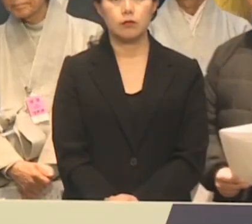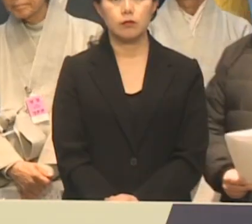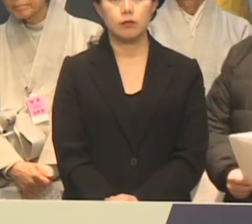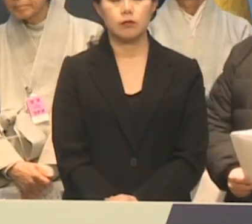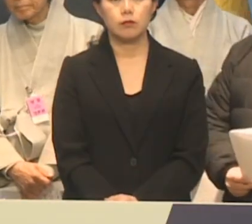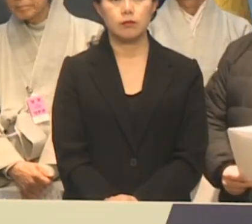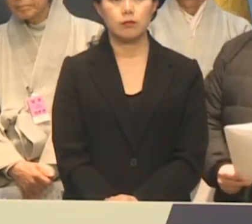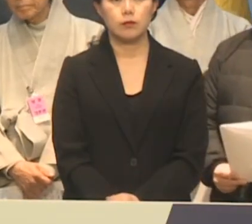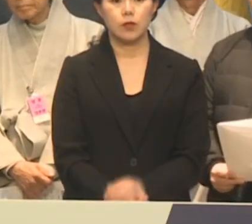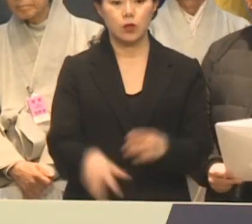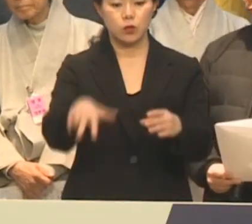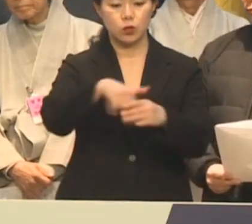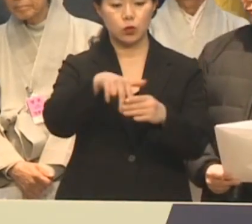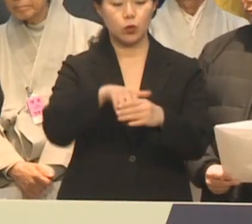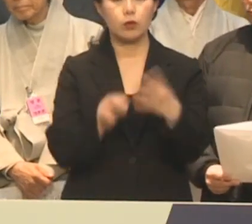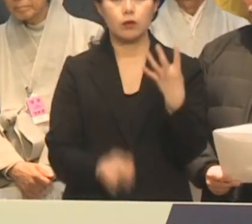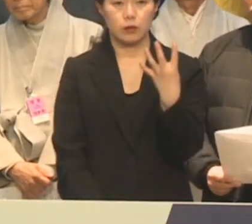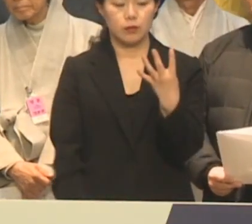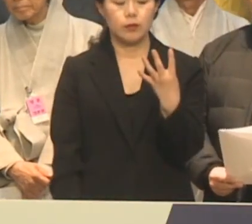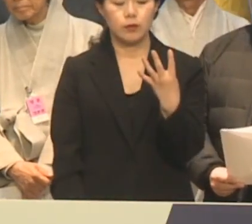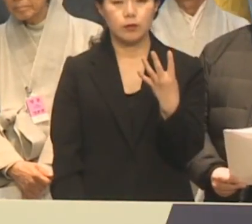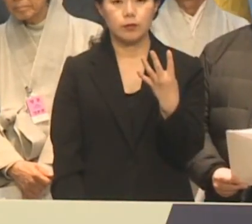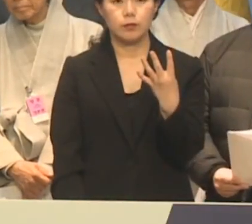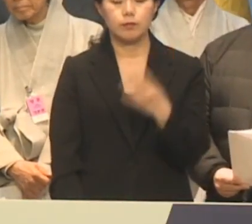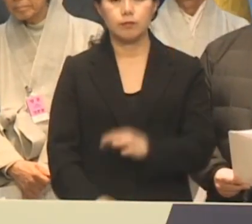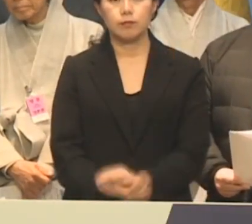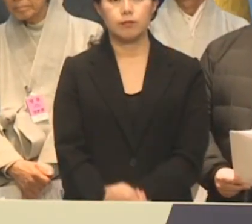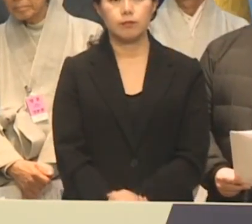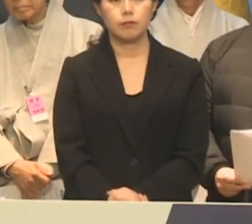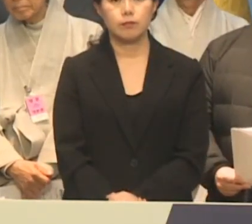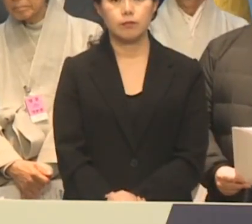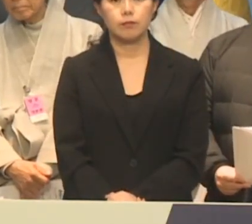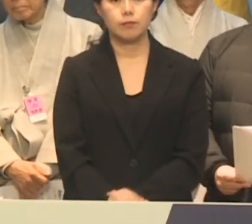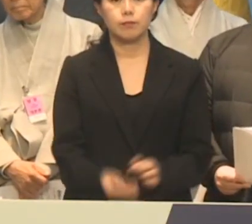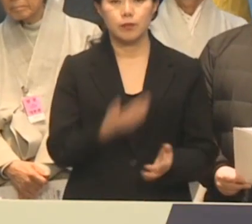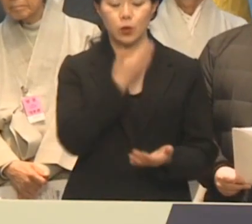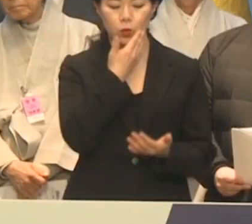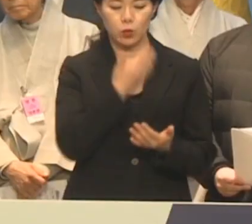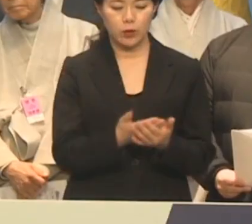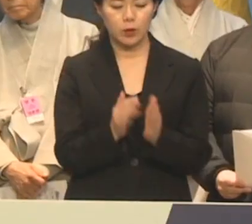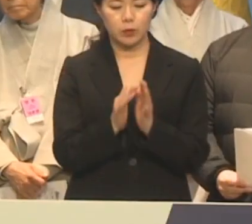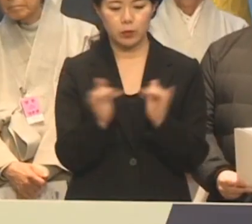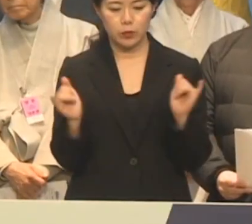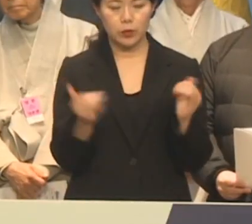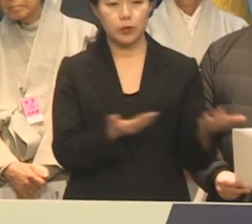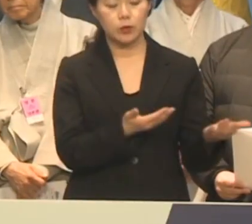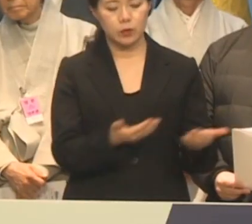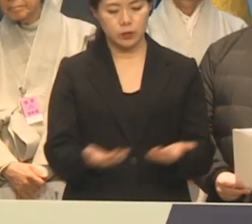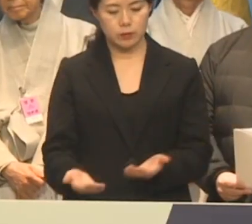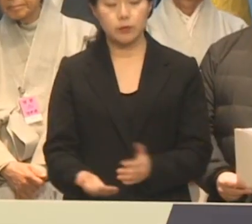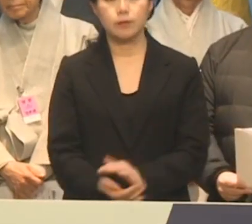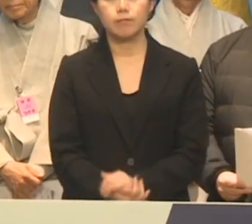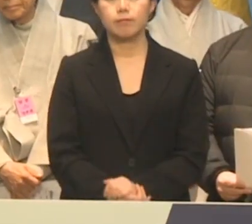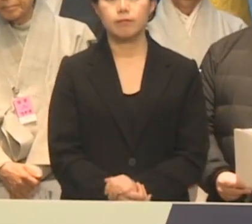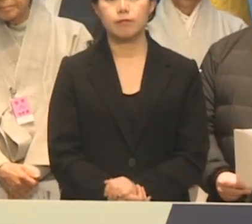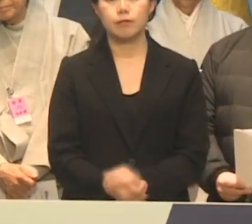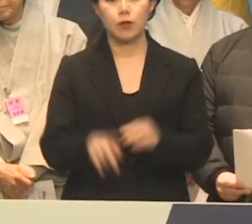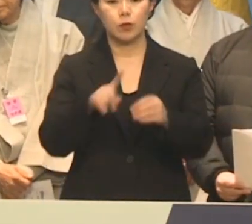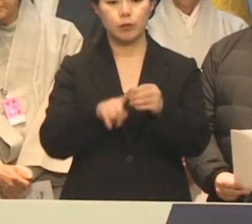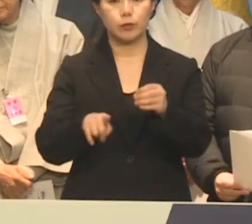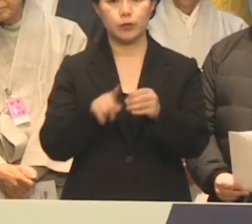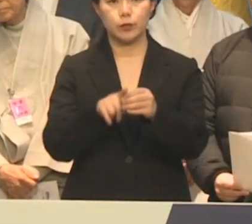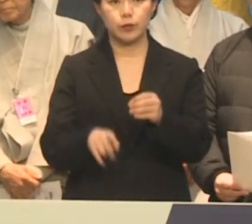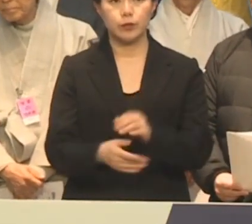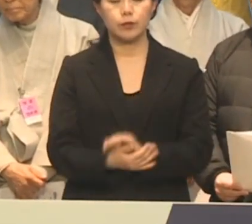여러 4개 종단에서 각각 귀한 분들 함께 자리해 주셨는데요. 먼저